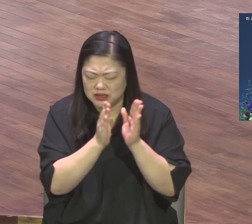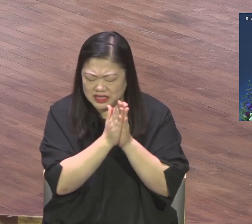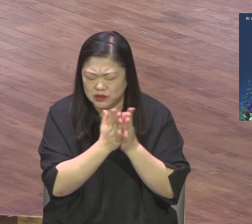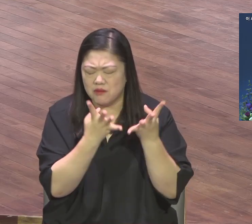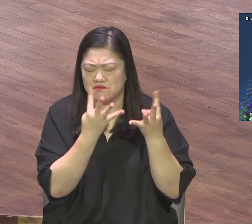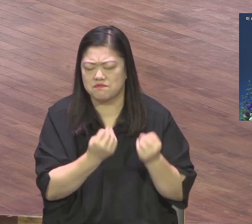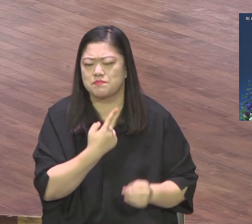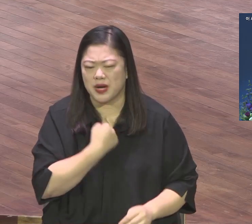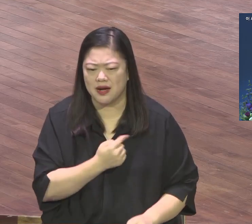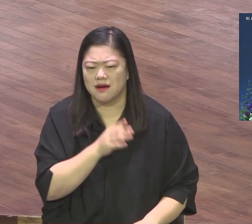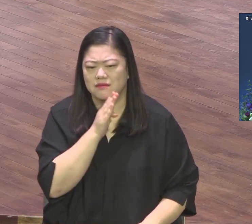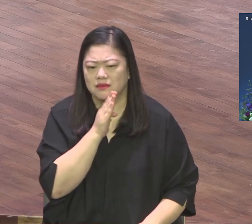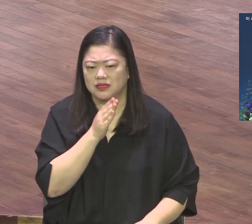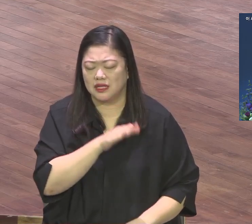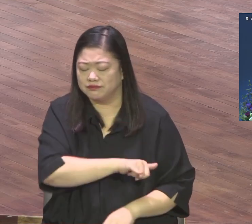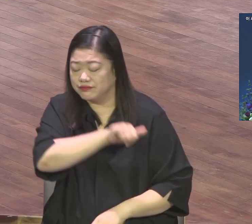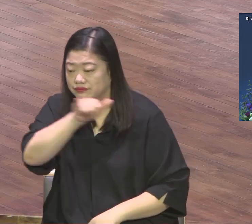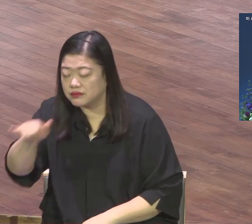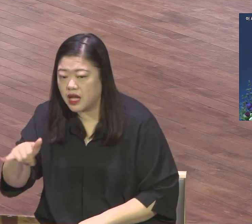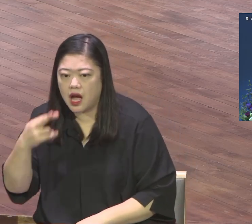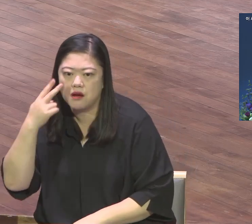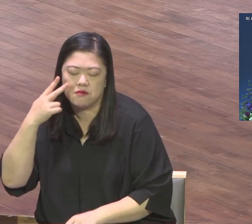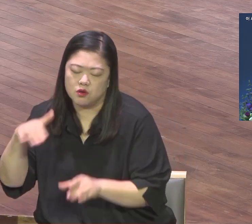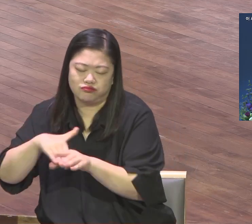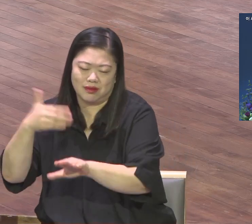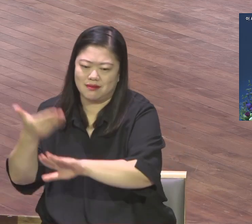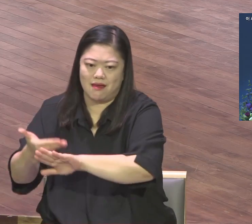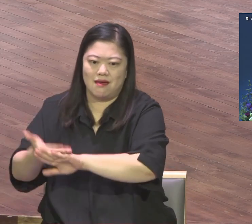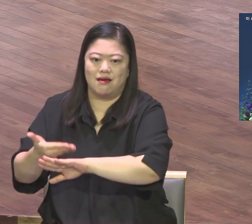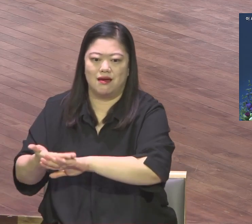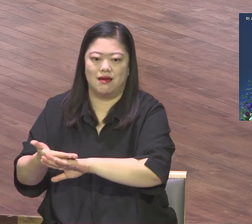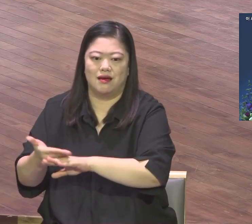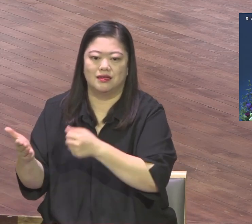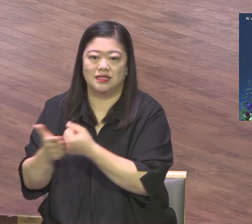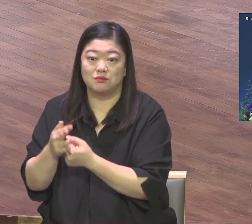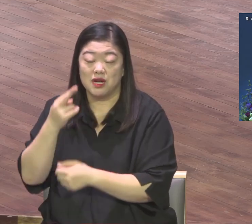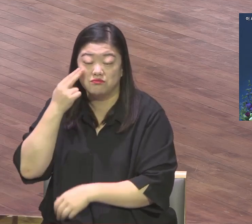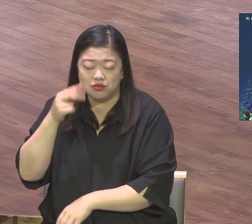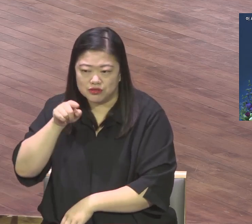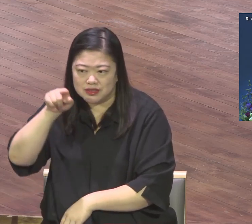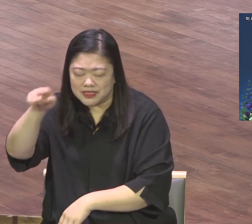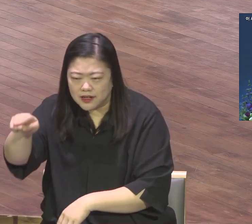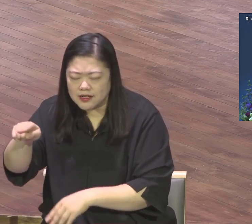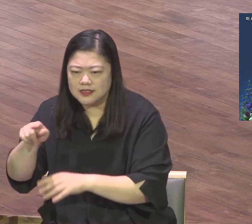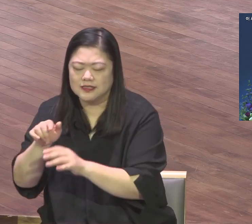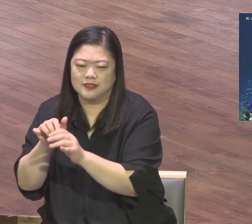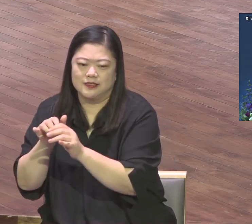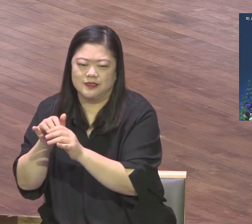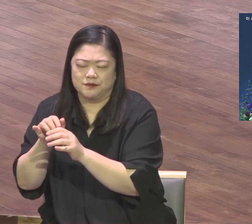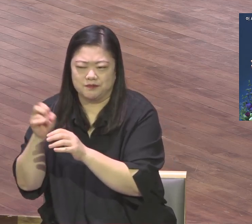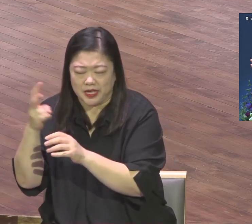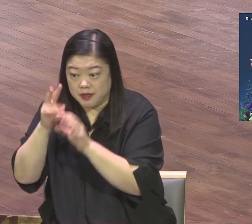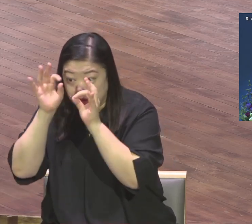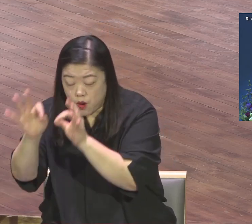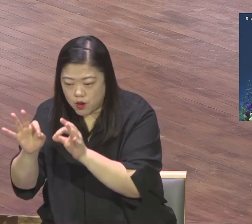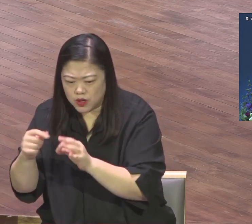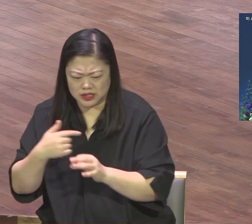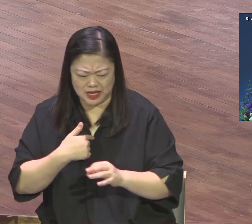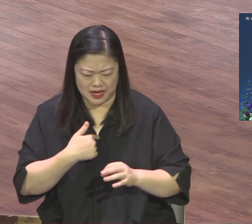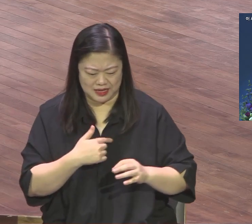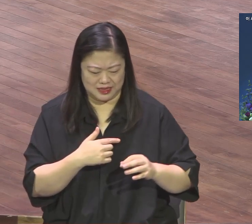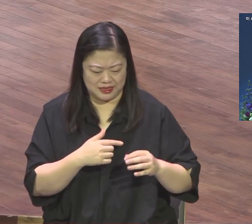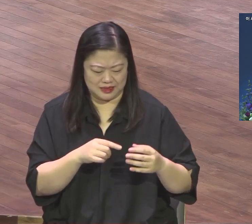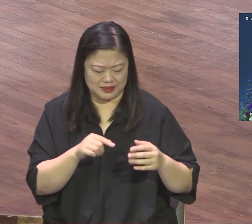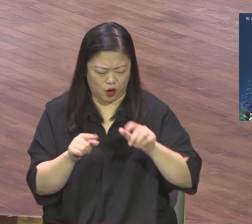뜨거워. 그래서 무슨 우리 선교사님 손주가 갔는데 그 이야기 연락을 해서 스탠포드 갔으니까